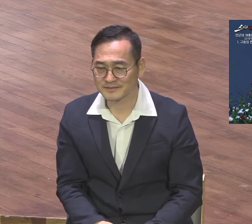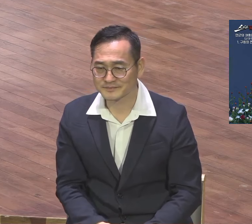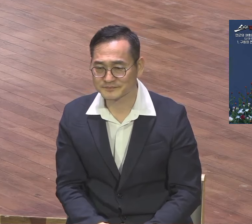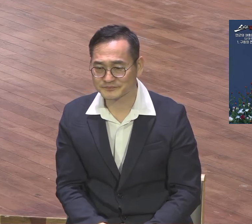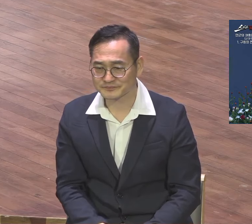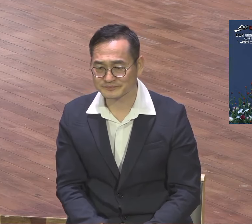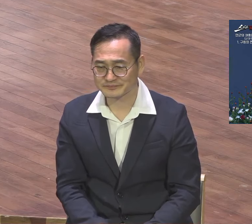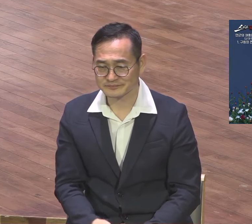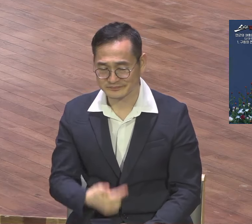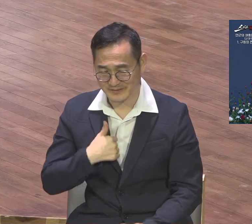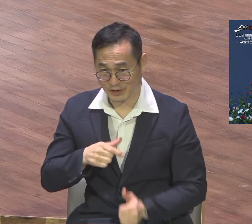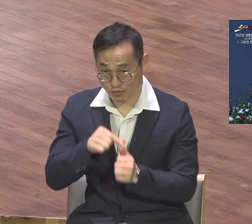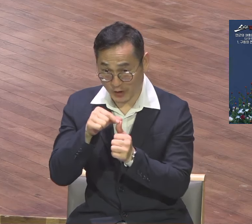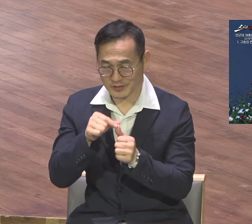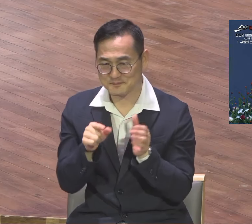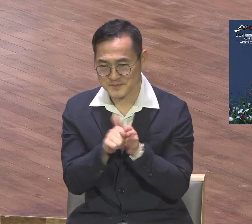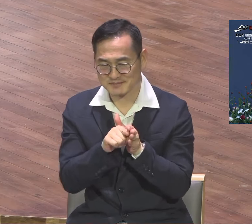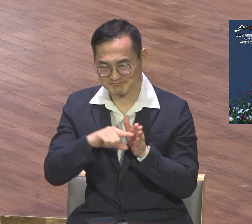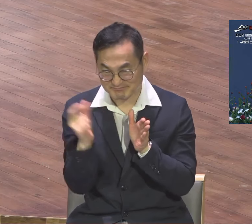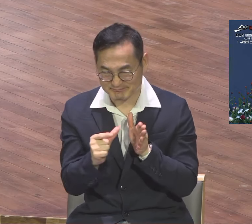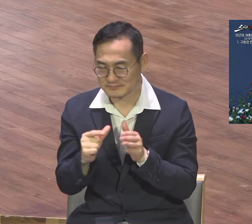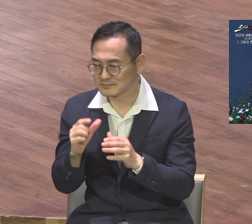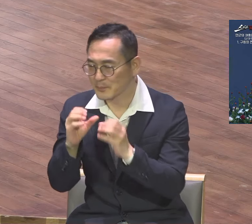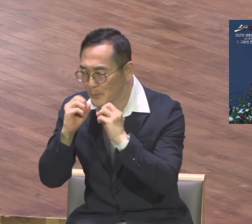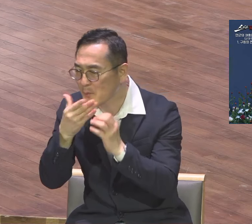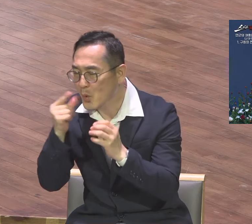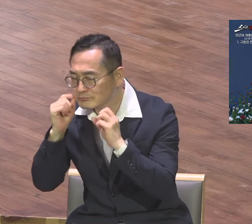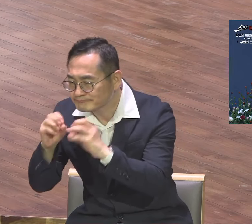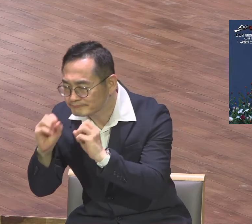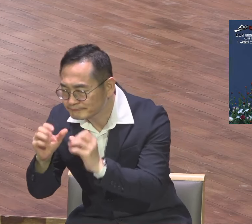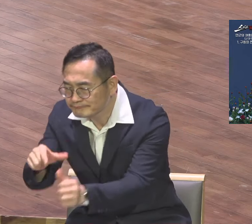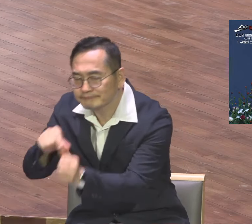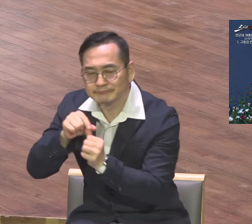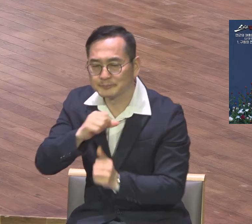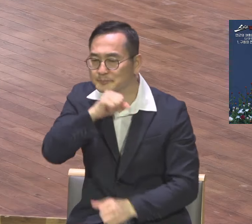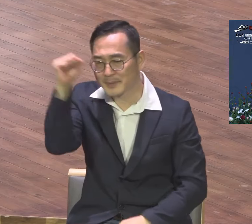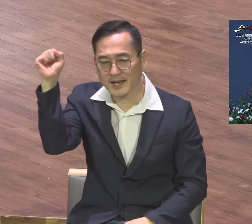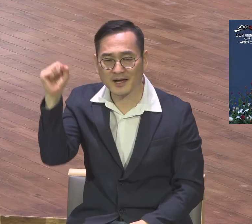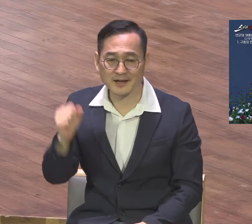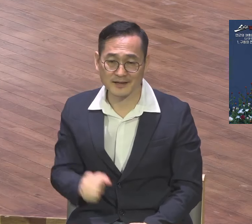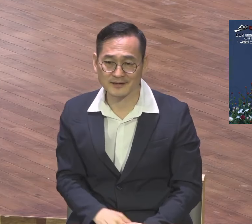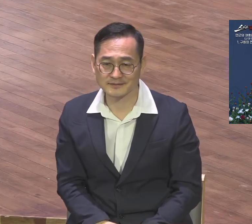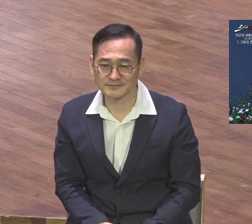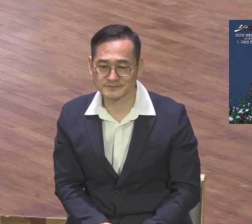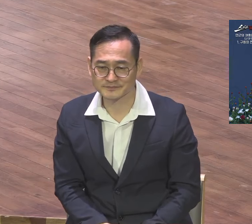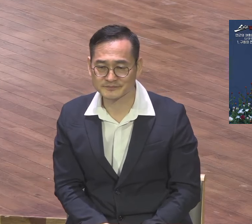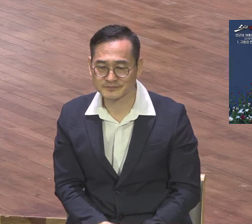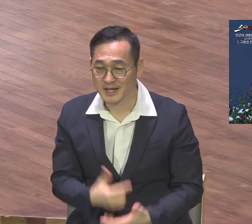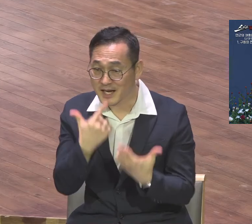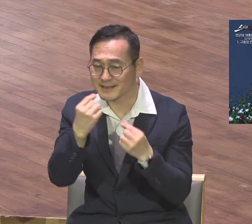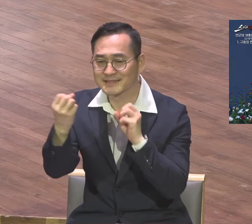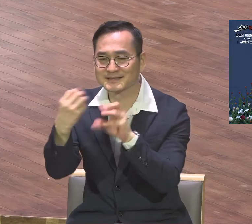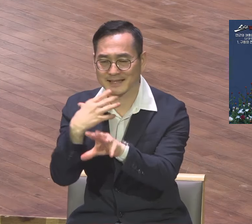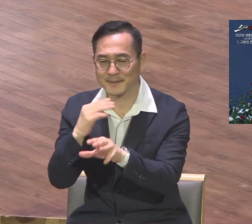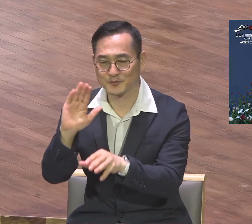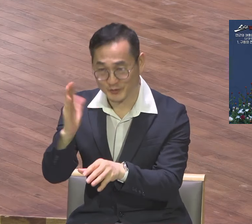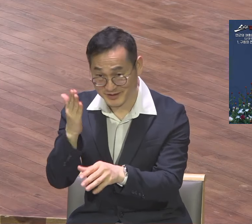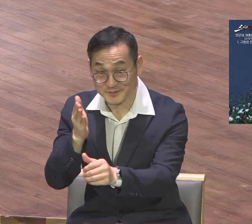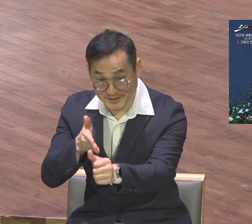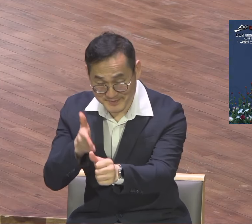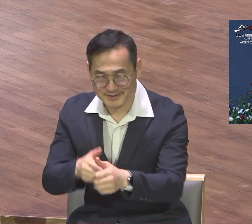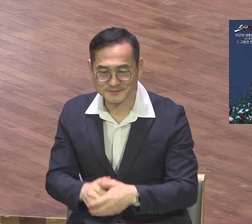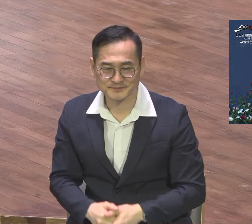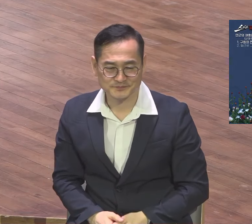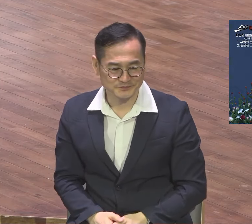살리고 현장을 살리는 그리스도의 절대 제자가 되어진다. 이 응답 받으시기를 주님으로 축복합니다. 두